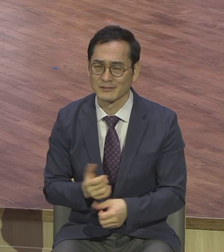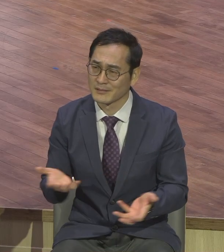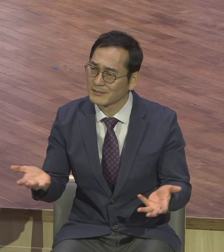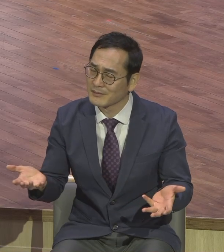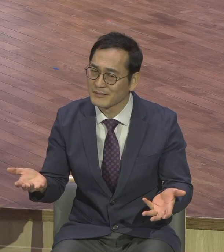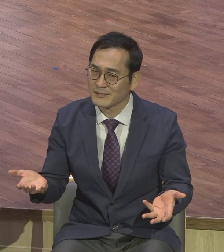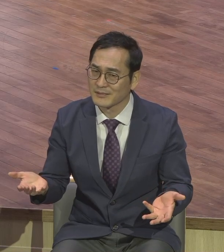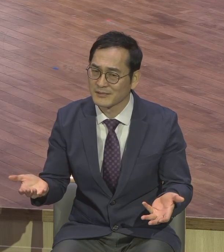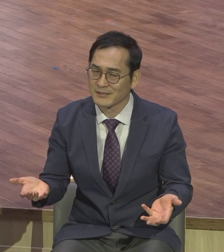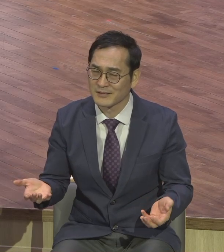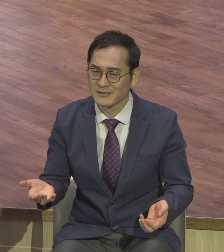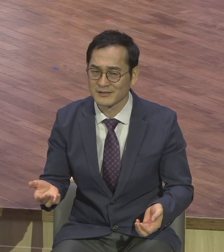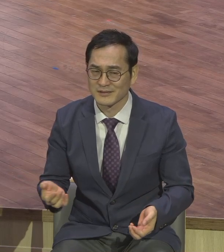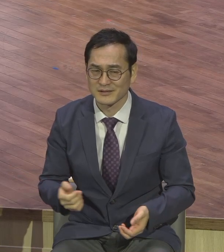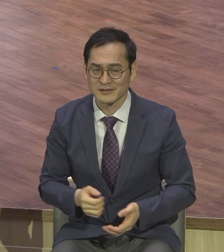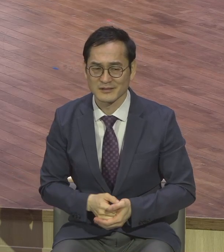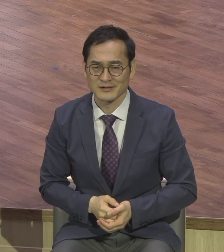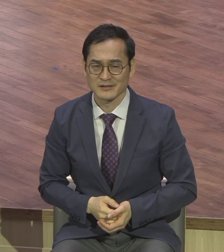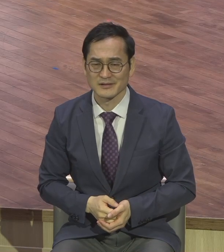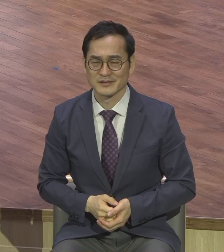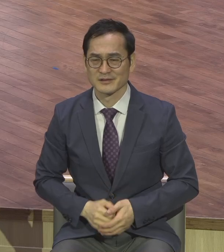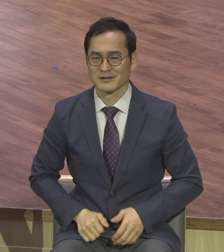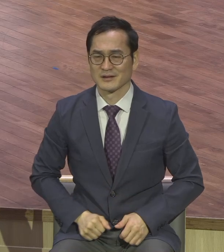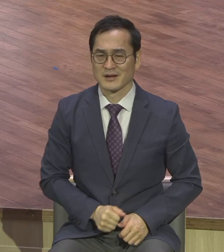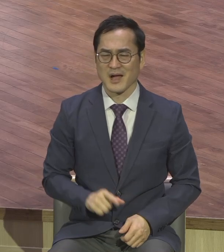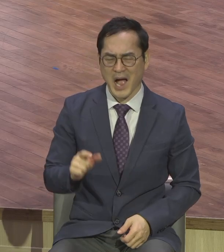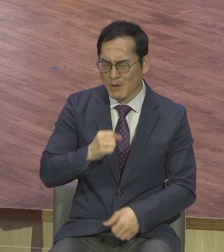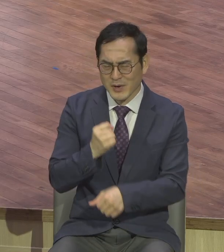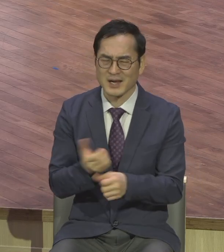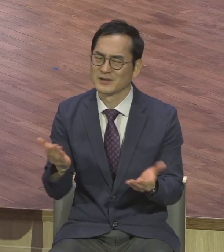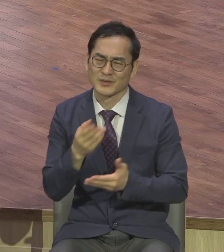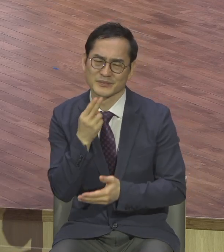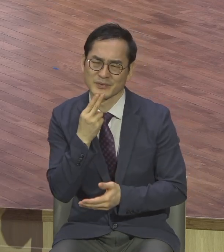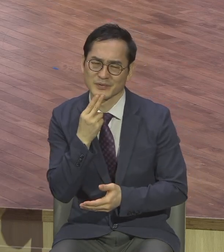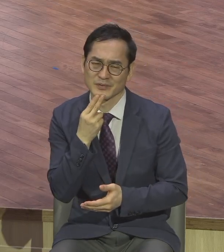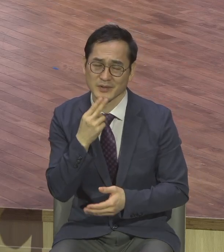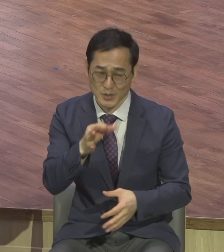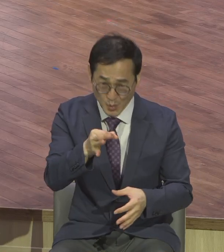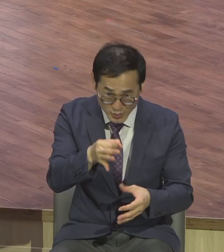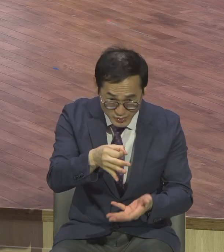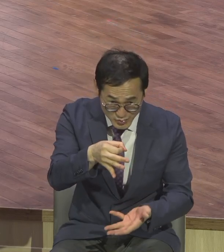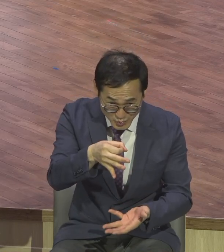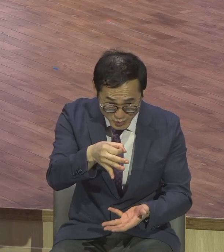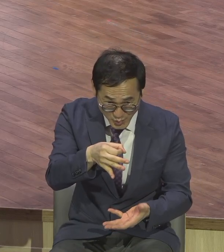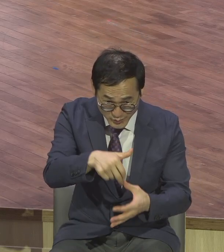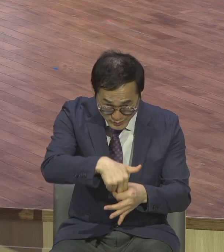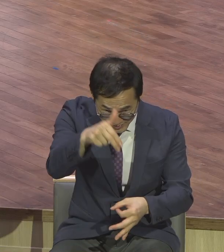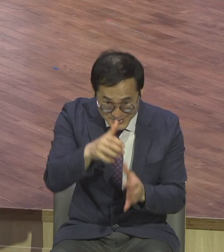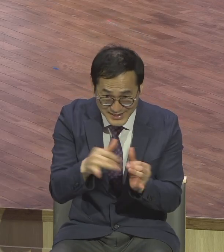돈 없는 사람들, 어차피 죽을 사람들, 지운하게 해서